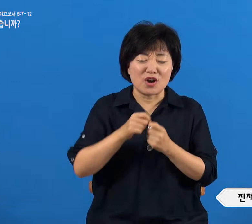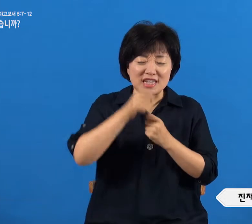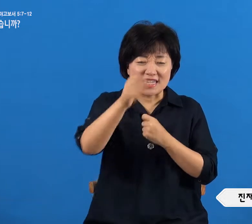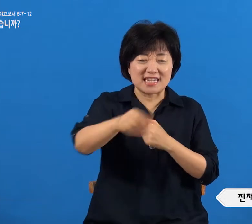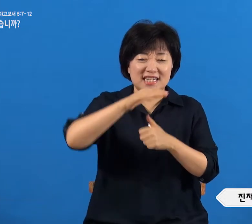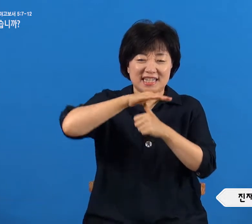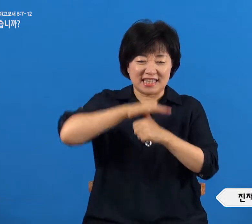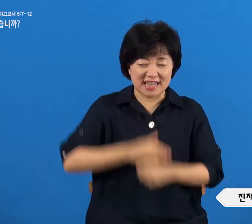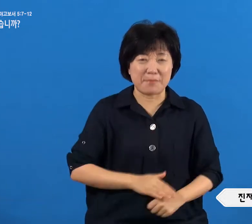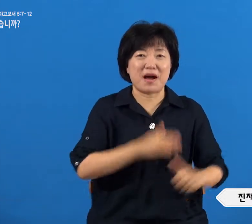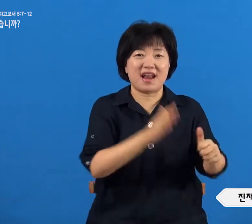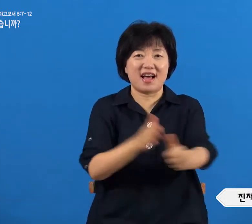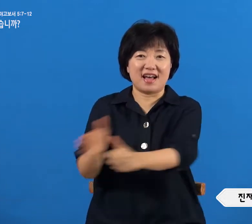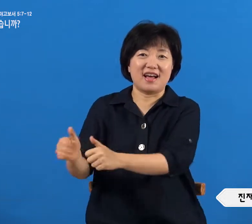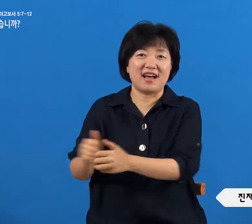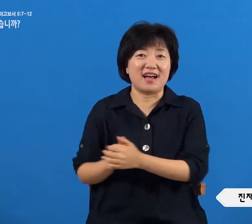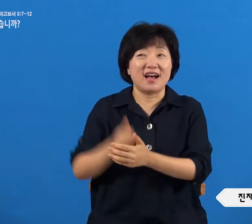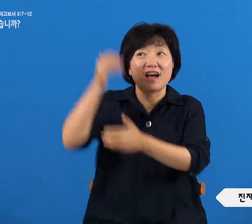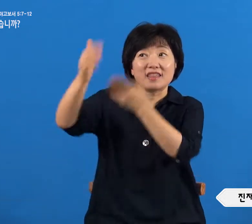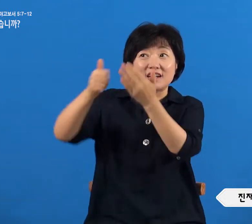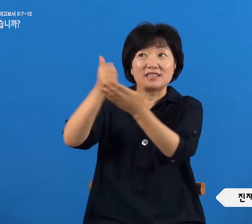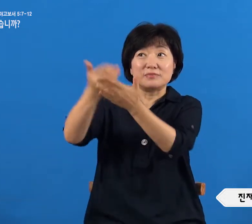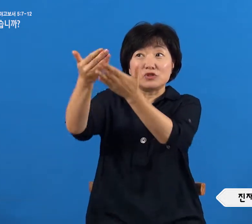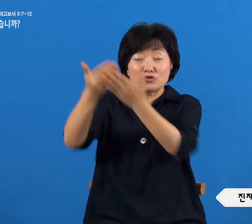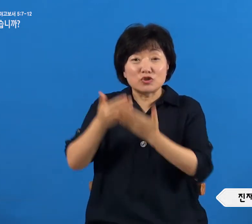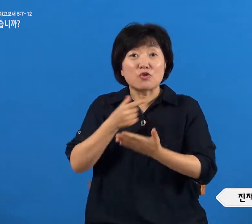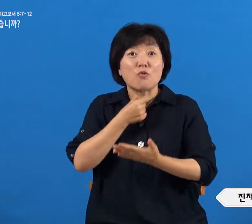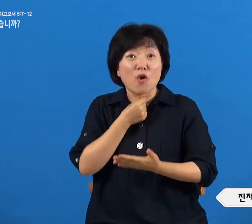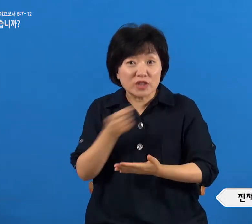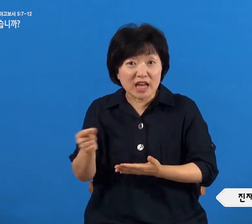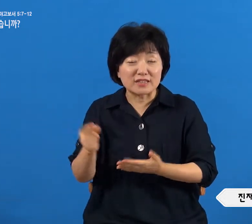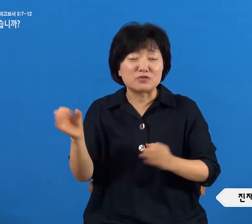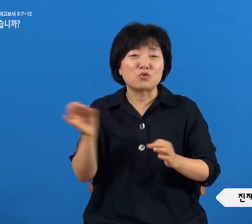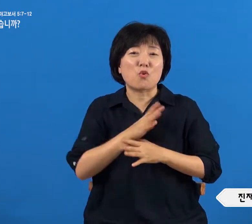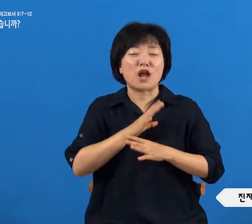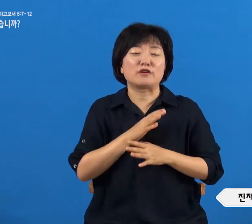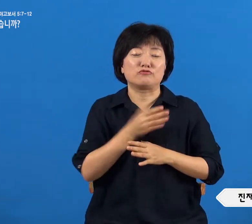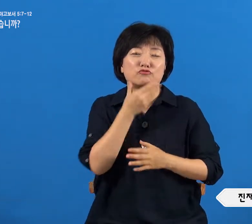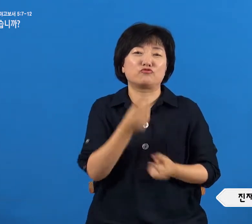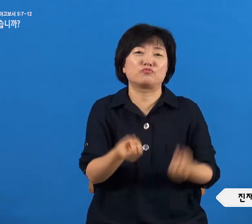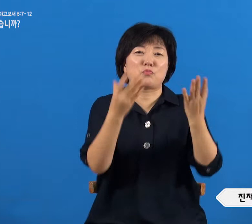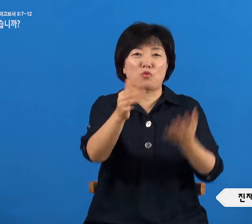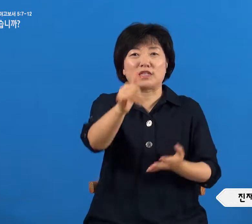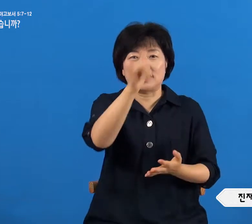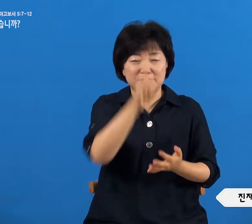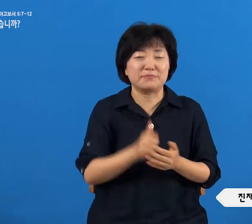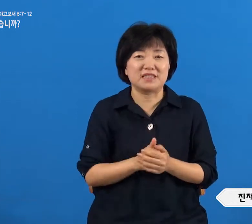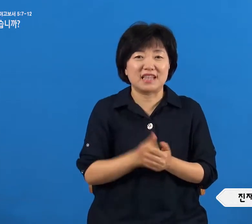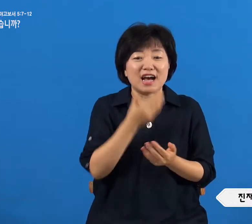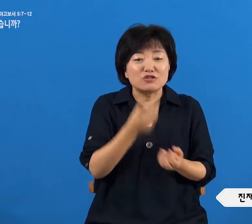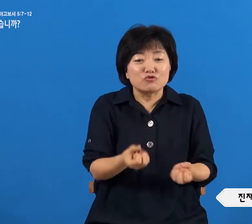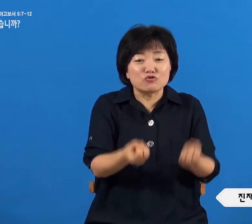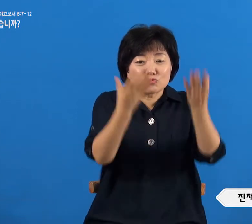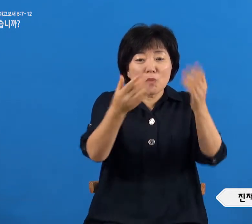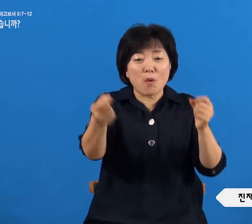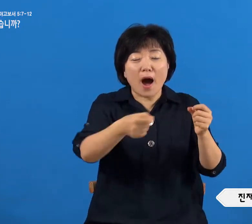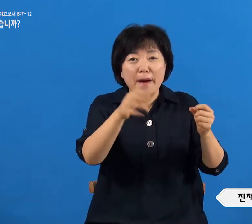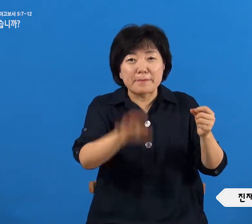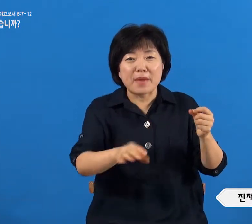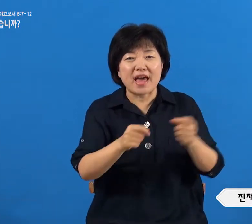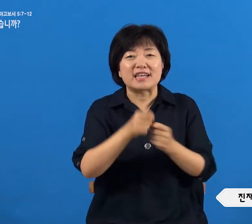참으라고 말씀합니다. 하나님이 우리를 향해 주시고자 하는 놀라운 축복이 있습니다. 그 축복 앞에